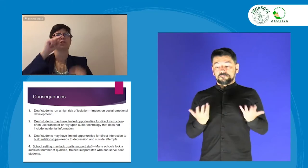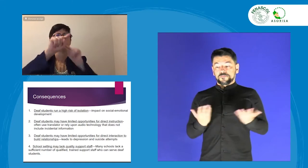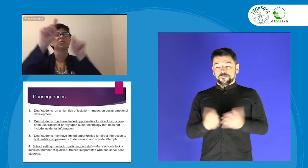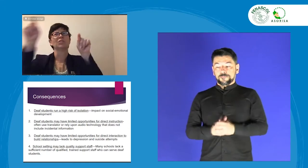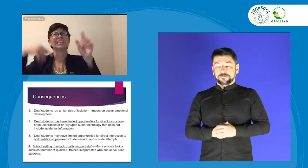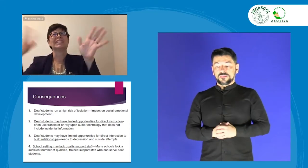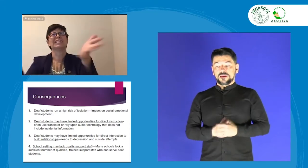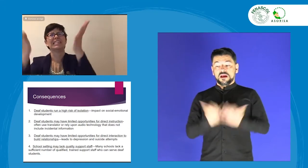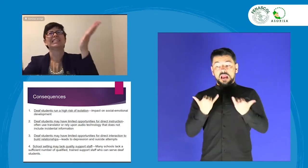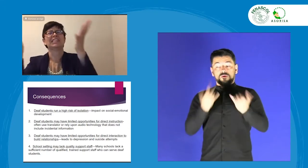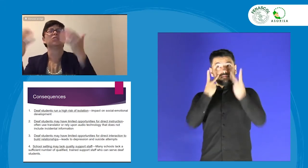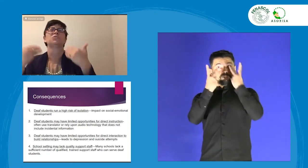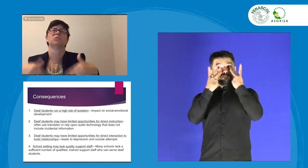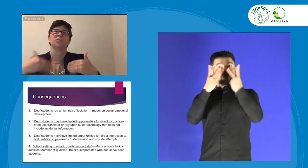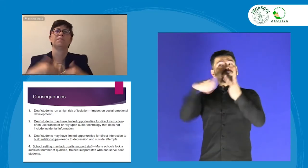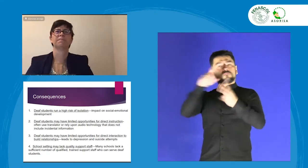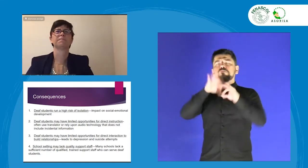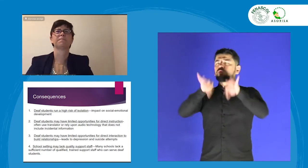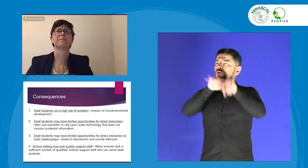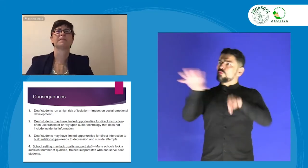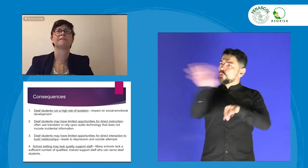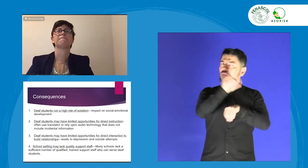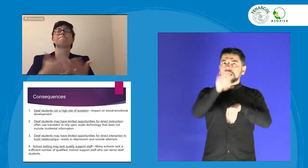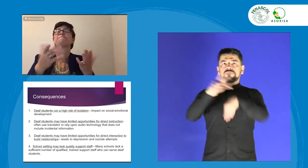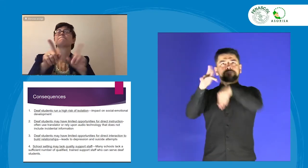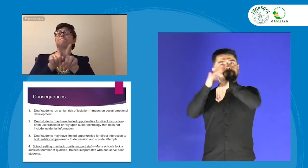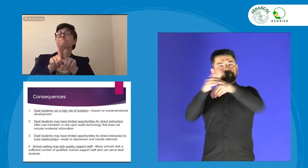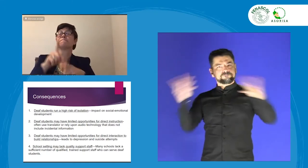esta participación que encuentra.